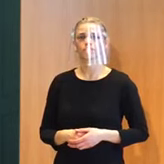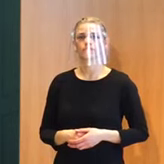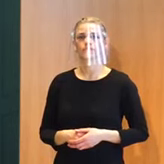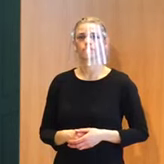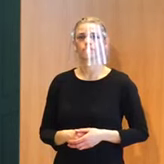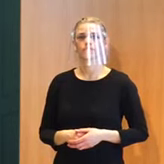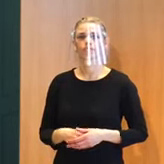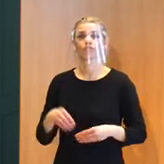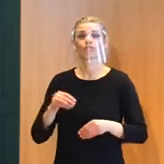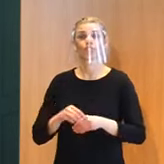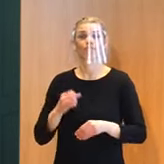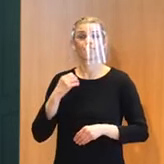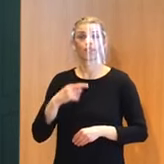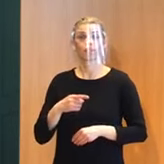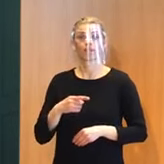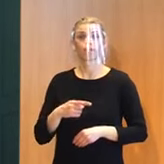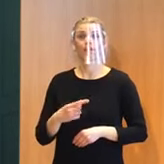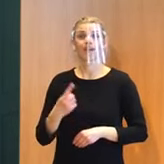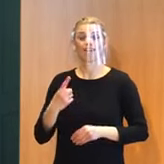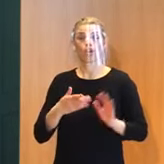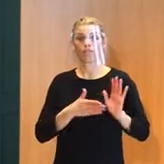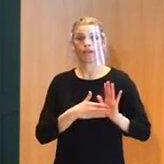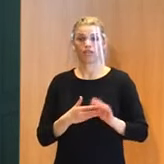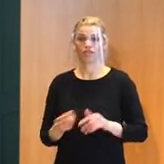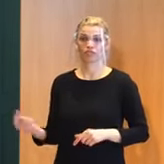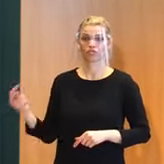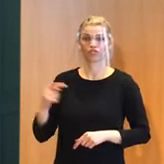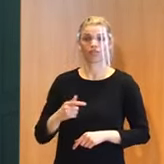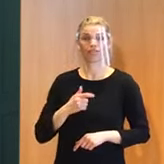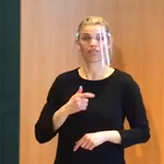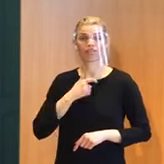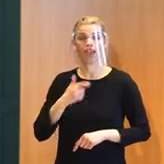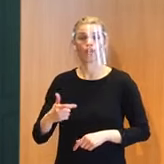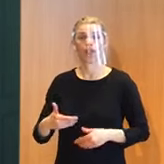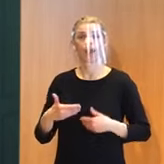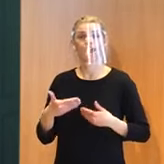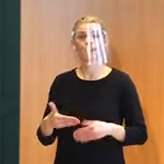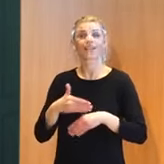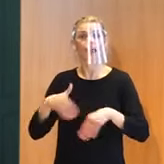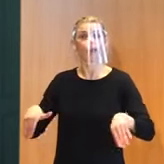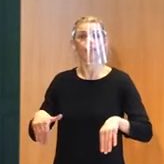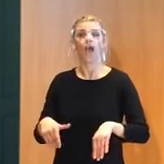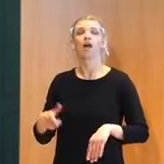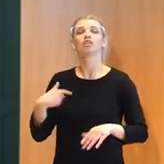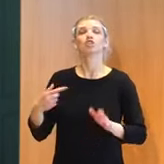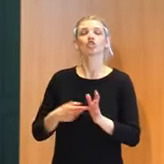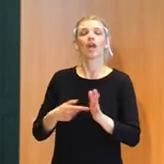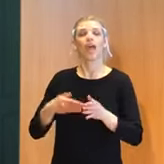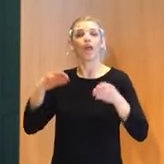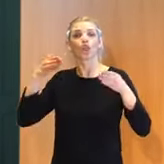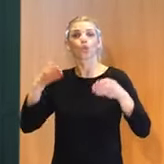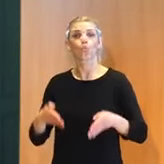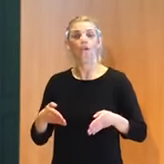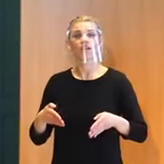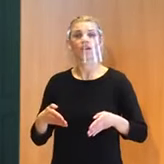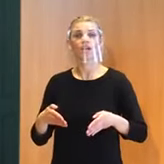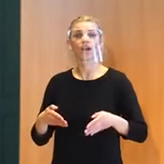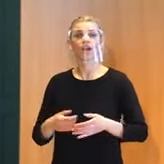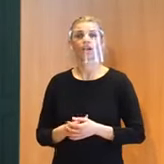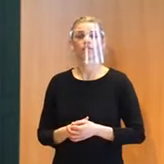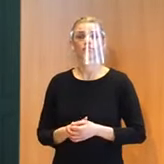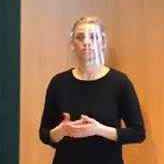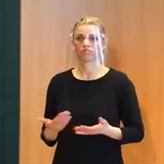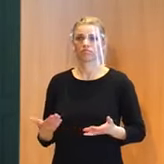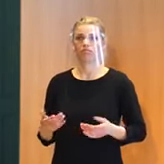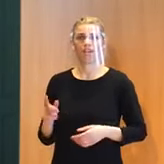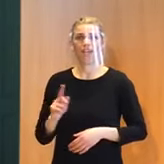Takže aké hlasovanie, keby Igor Matovič prišiel do Národnej rady a žiadal by o dôveru? Aký zmysel má toto robiť, keď on